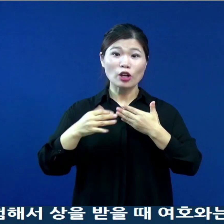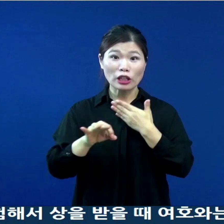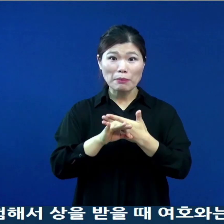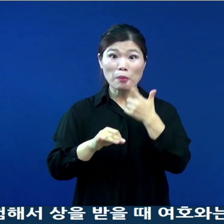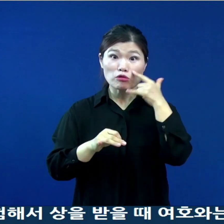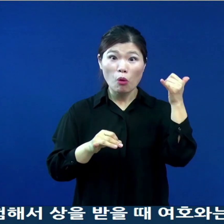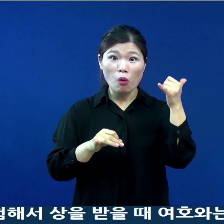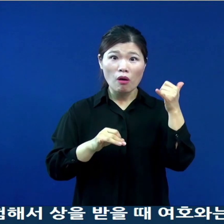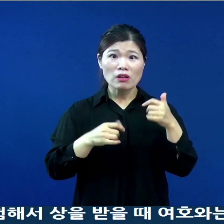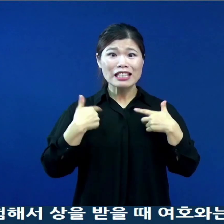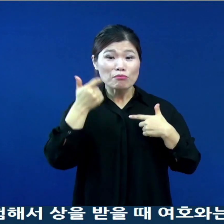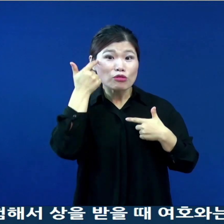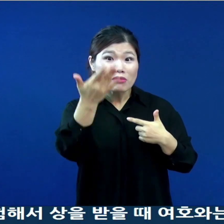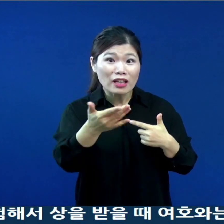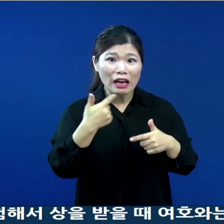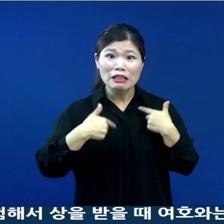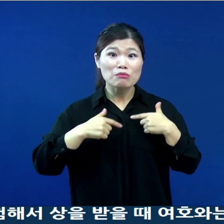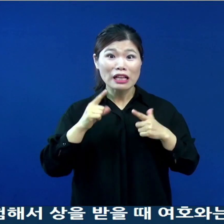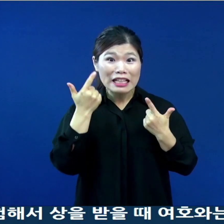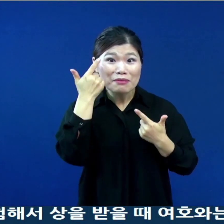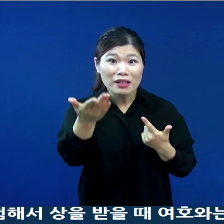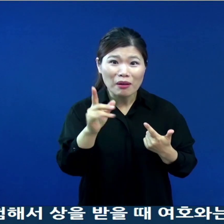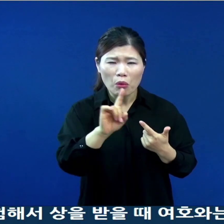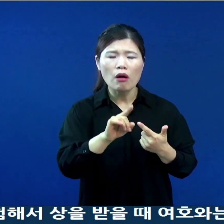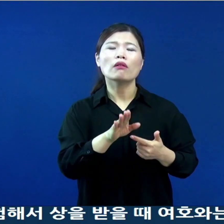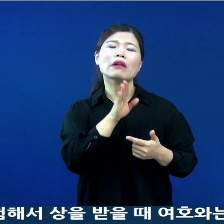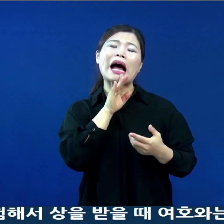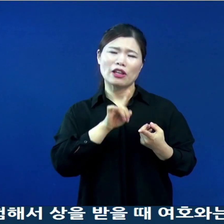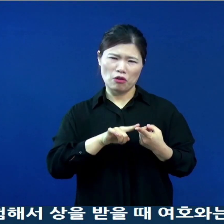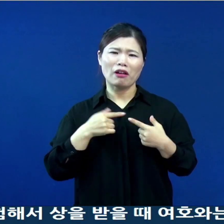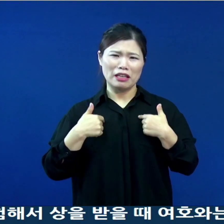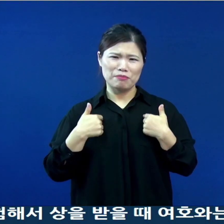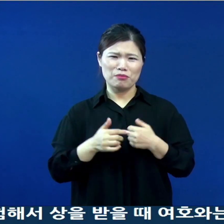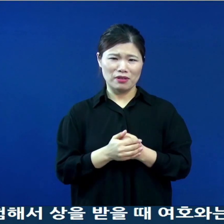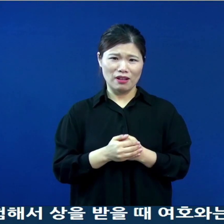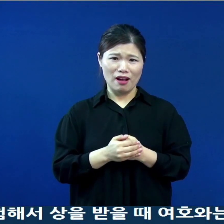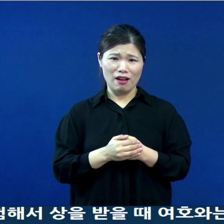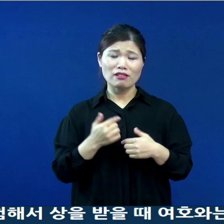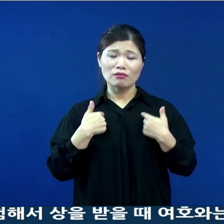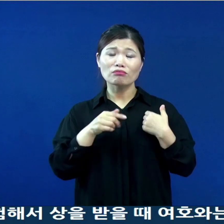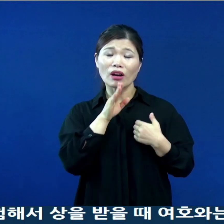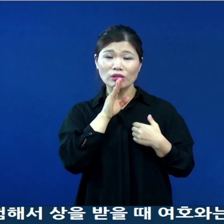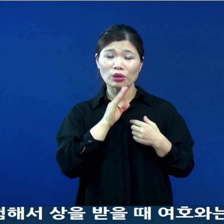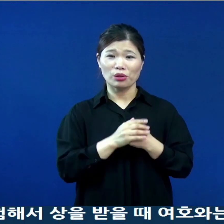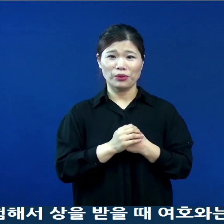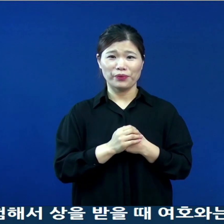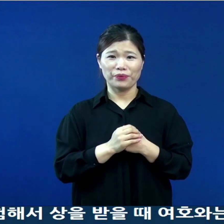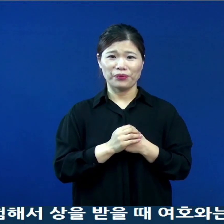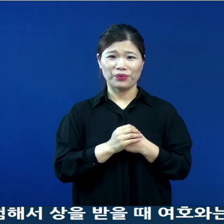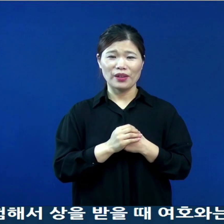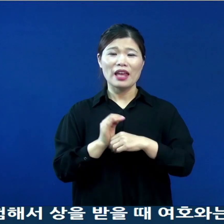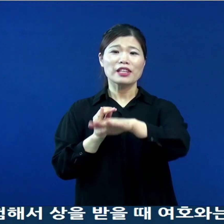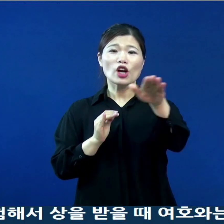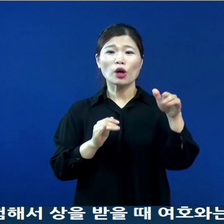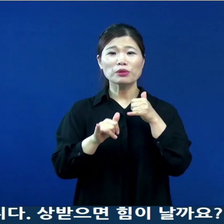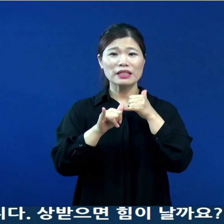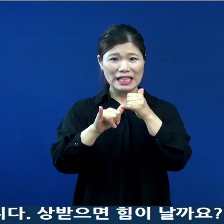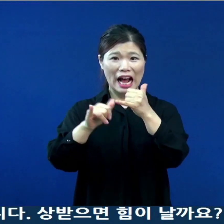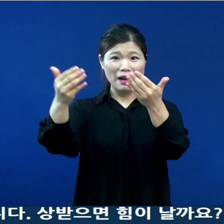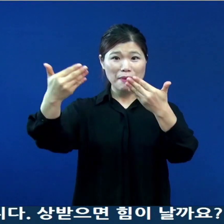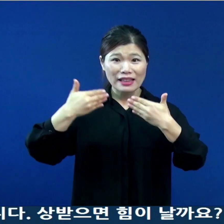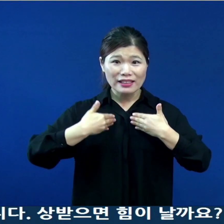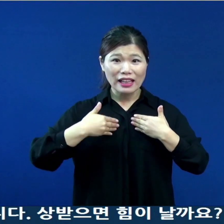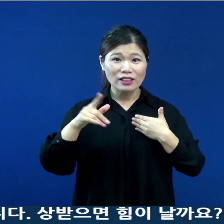안 기쁘시겠습니까? 당연히 기쁩니다. 기뻐야 마땅하죠. 여러분, 상을 받는다는